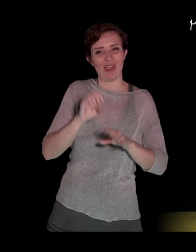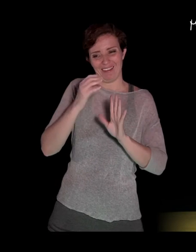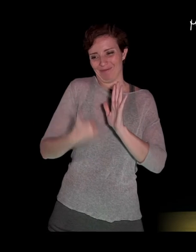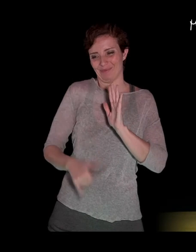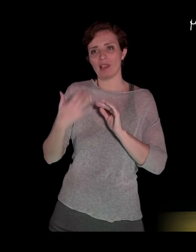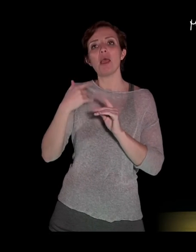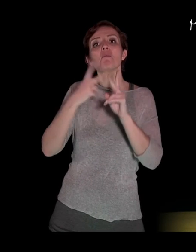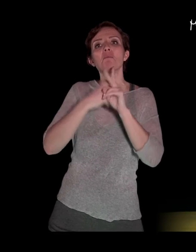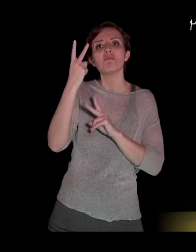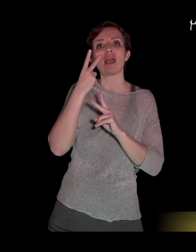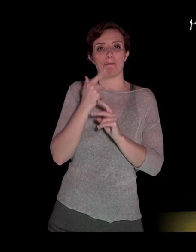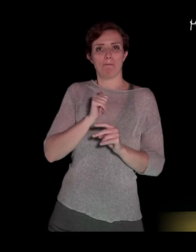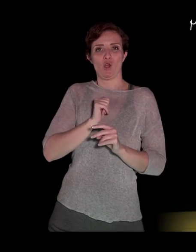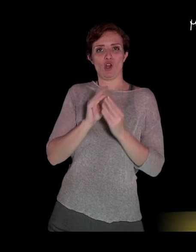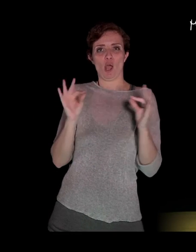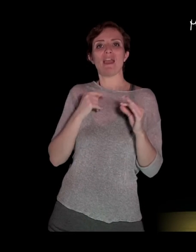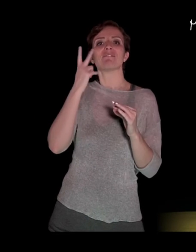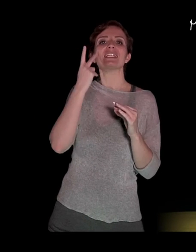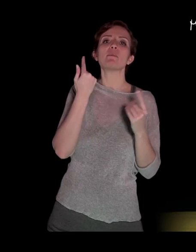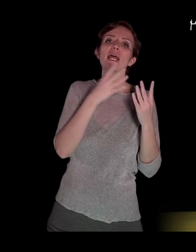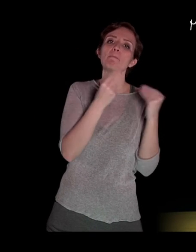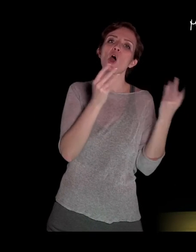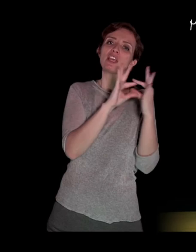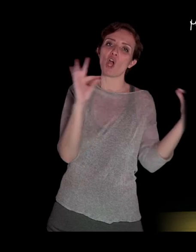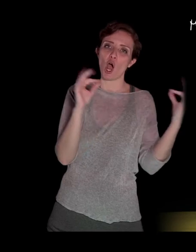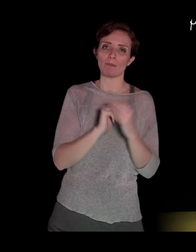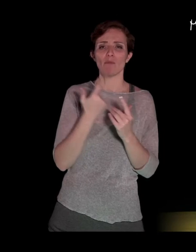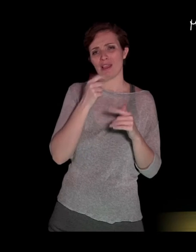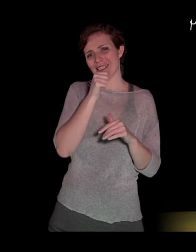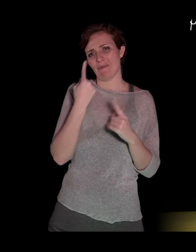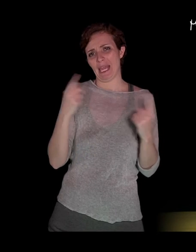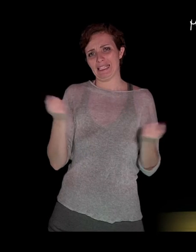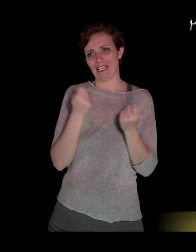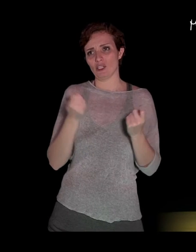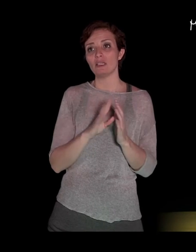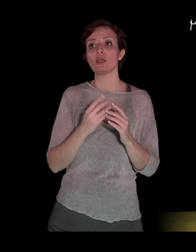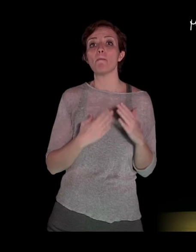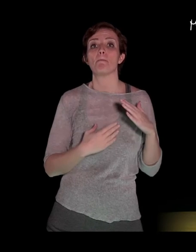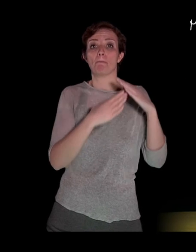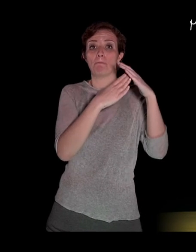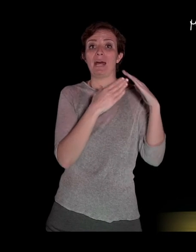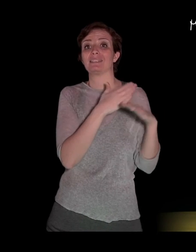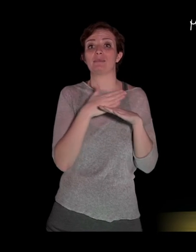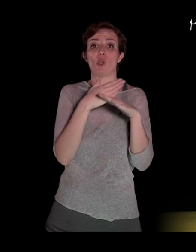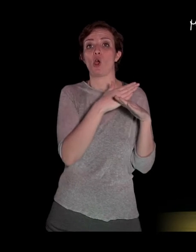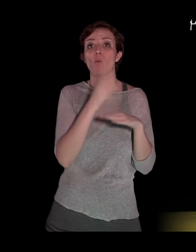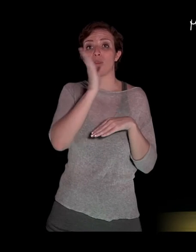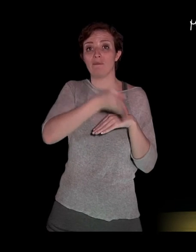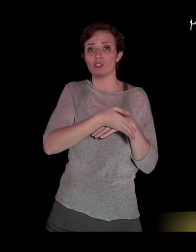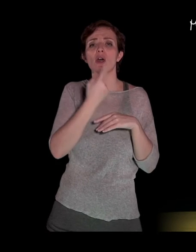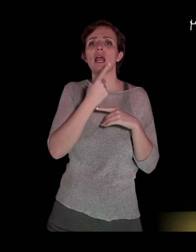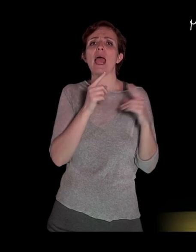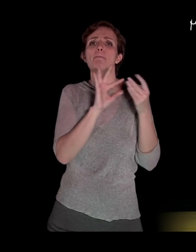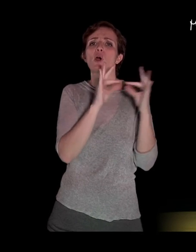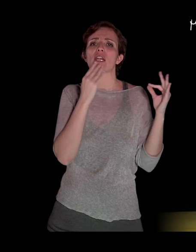tanti tante operazioni tanti esercizi Allora il massimo comun divisore non è altro che quel polinomio di grado Massimo che è divisore di